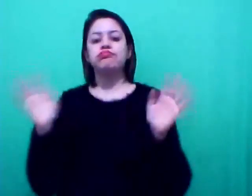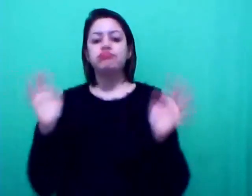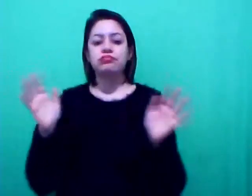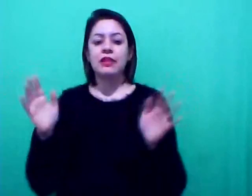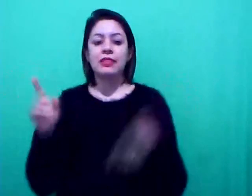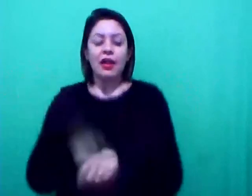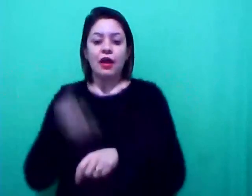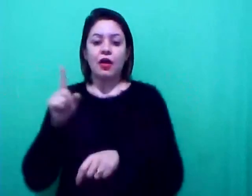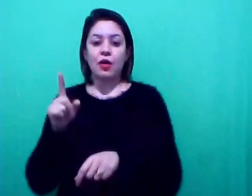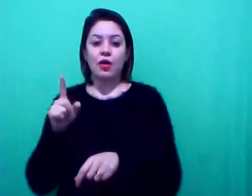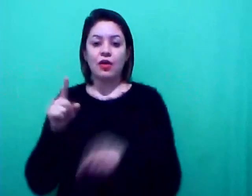Por exemplo, eu estou sinalizando.